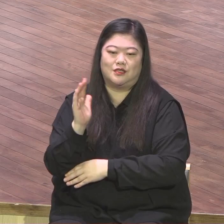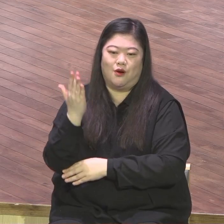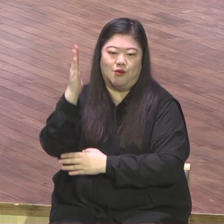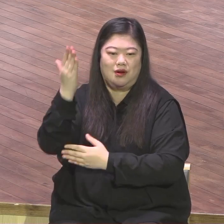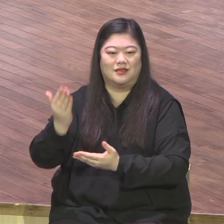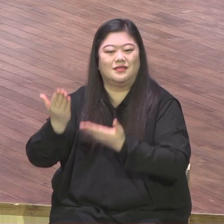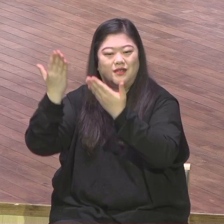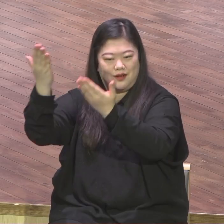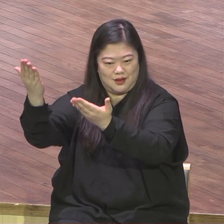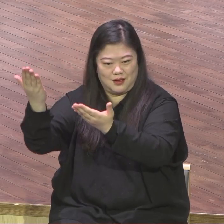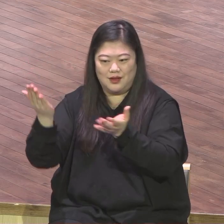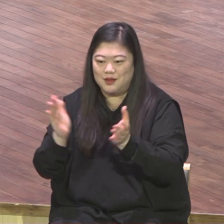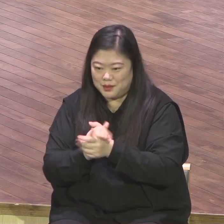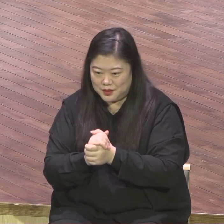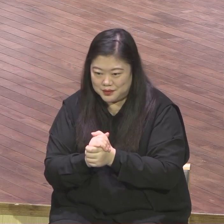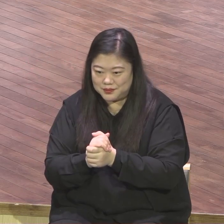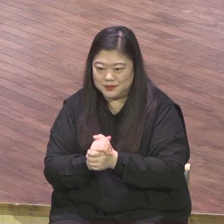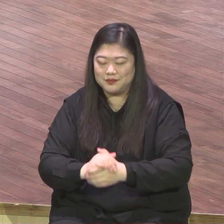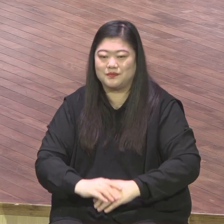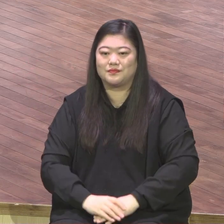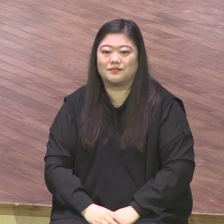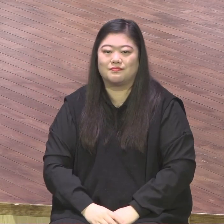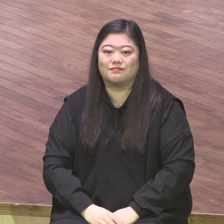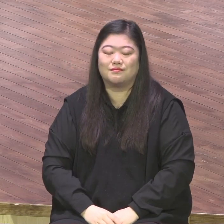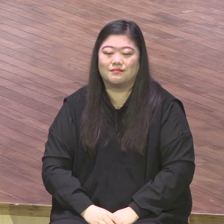하셨느니라. 아멘.